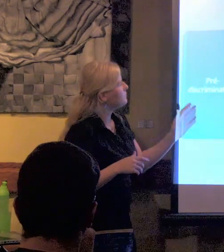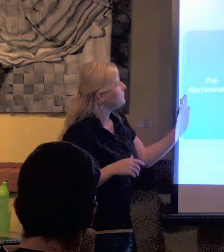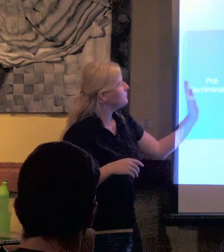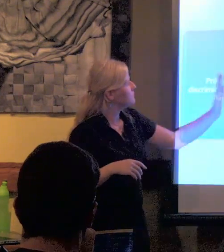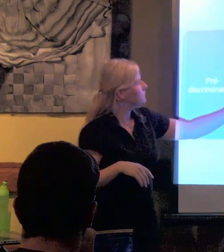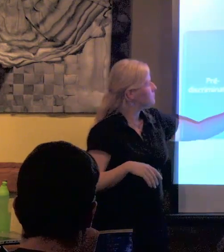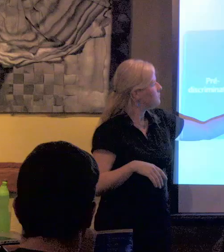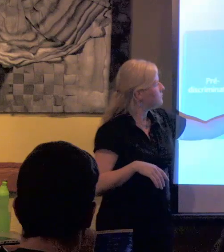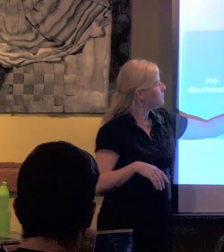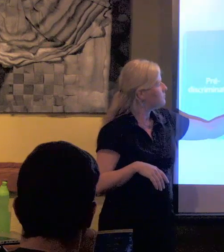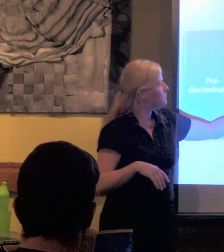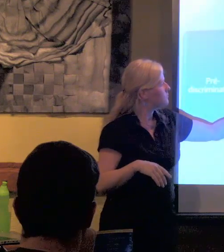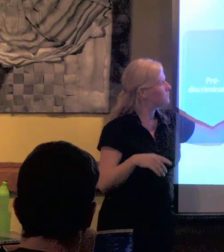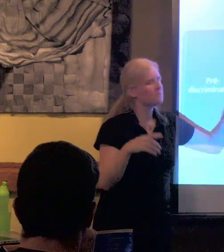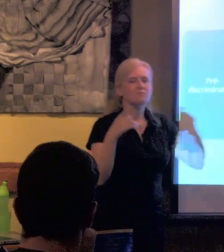médias.